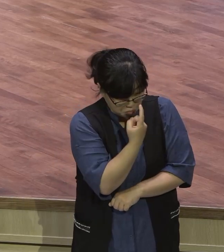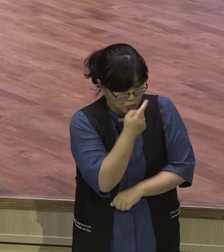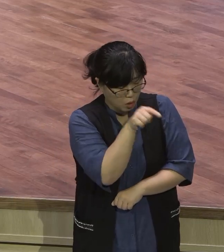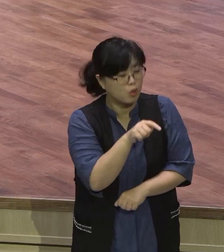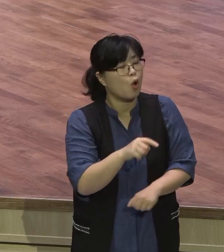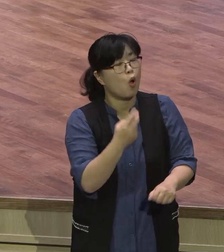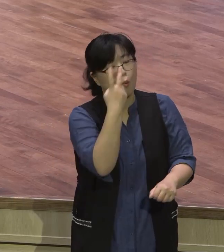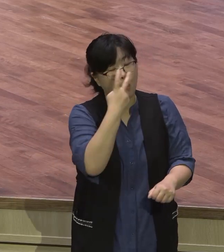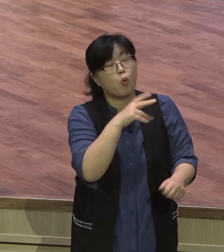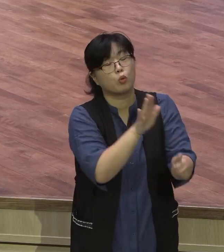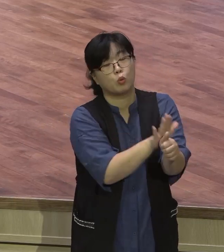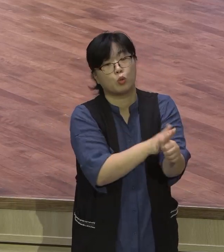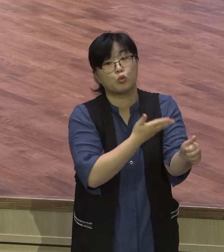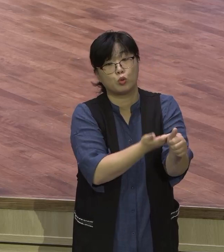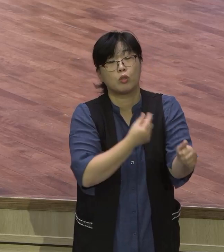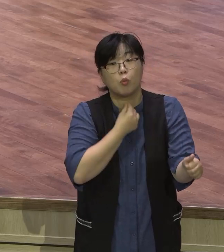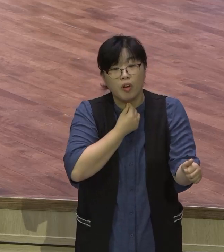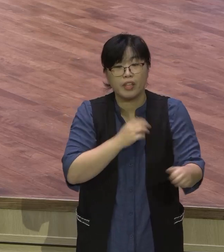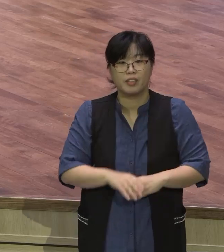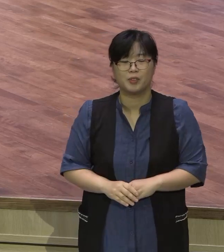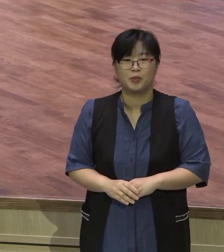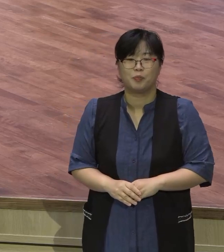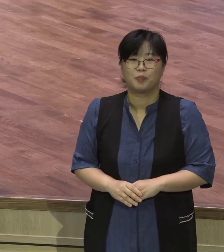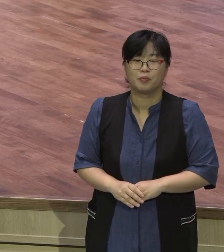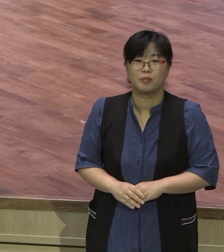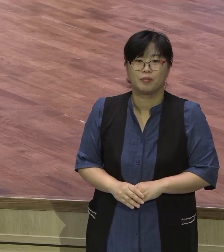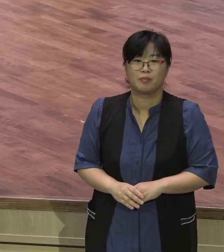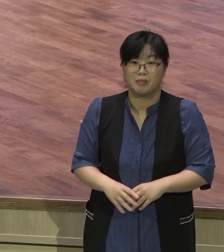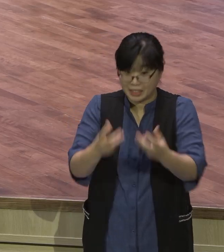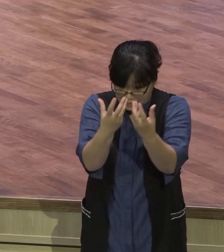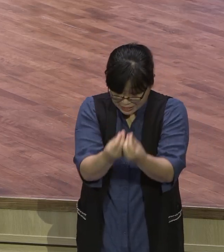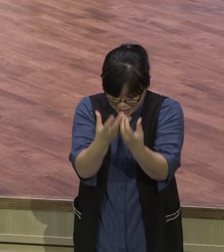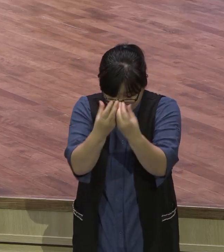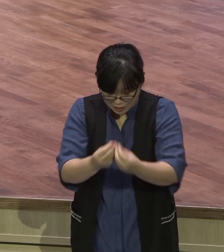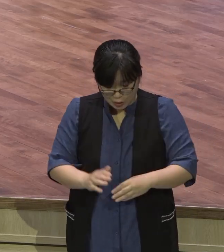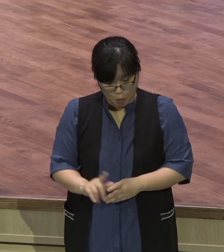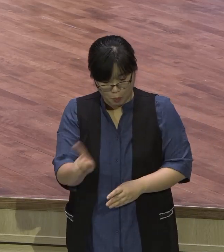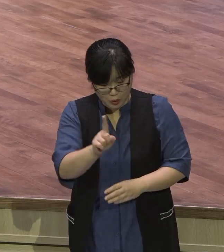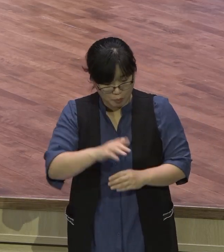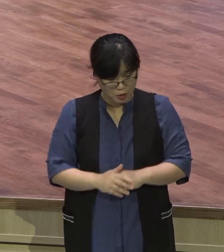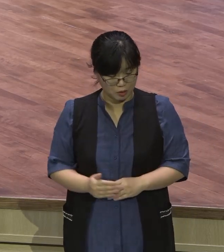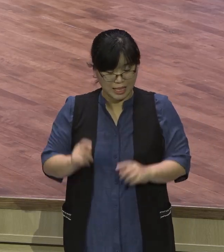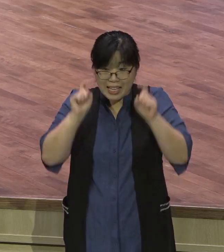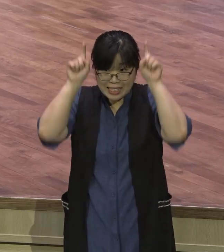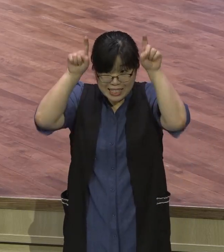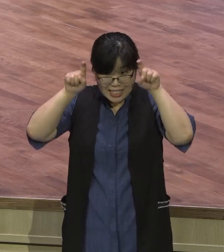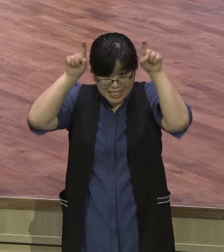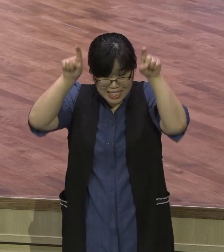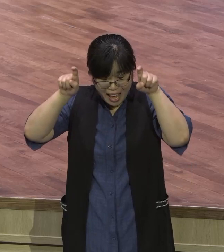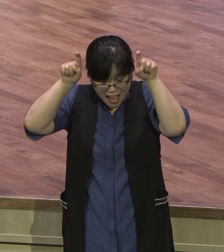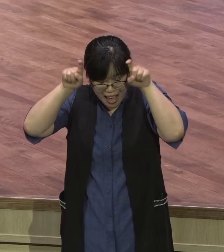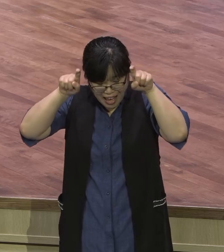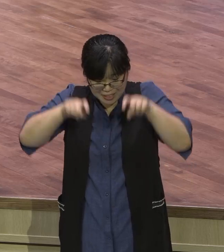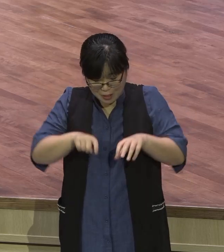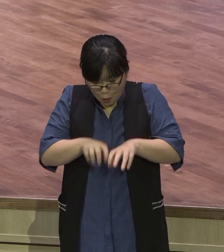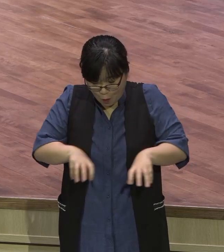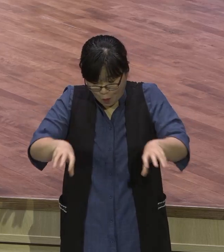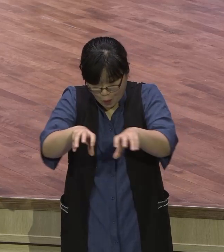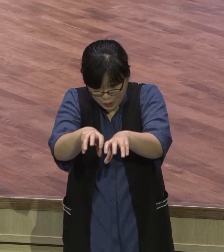그 둘레에 울타리에 가시 울타리 가시를 딱 쳐가지고 지키신다 그런 뜻이에요. 하나님이 나를